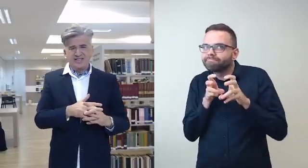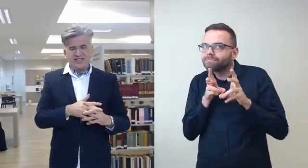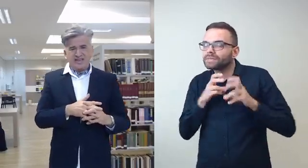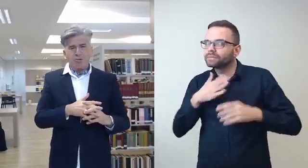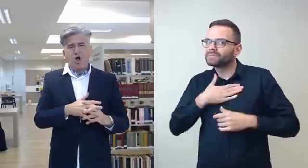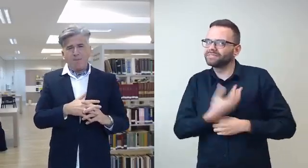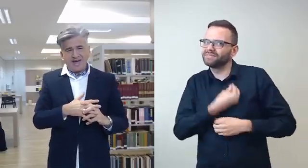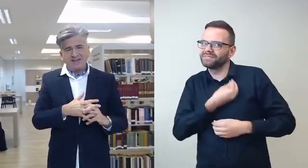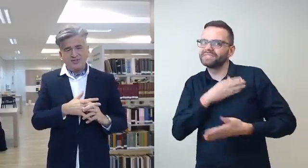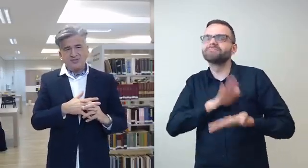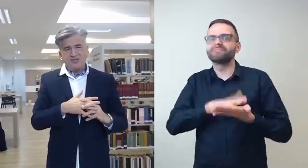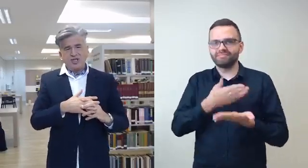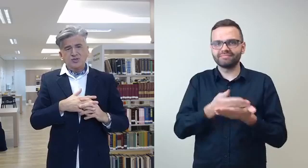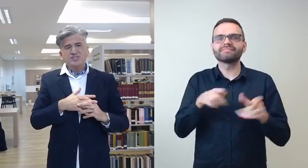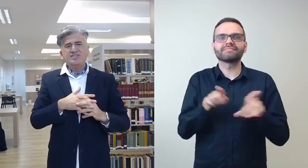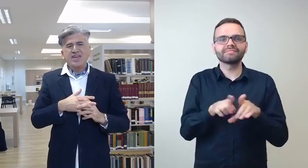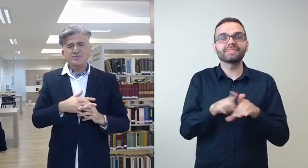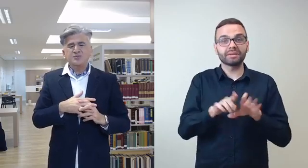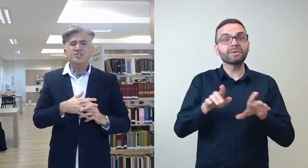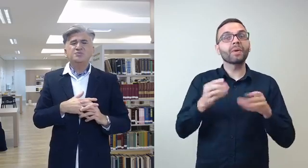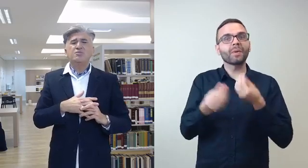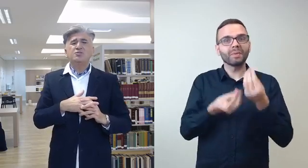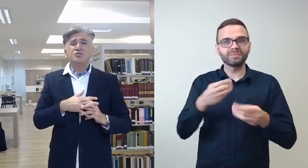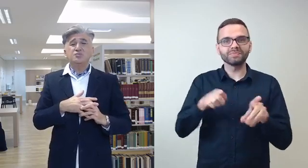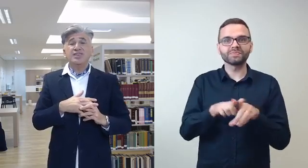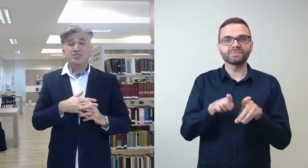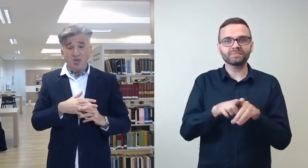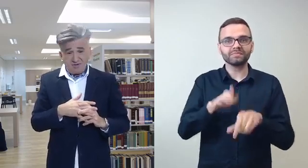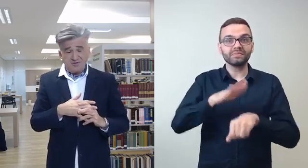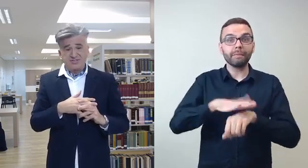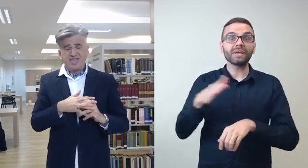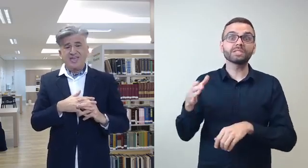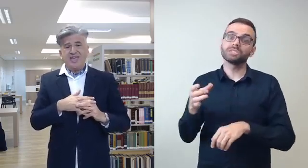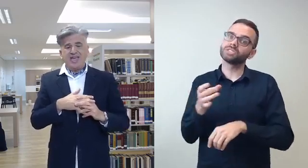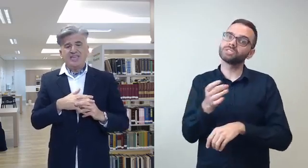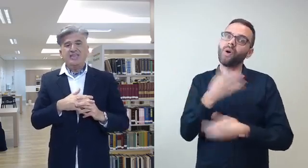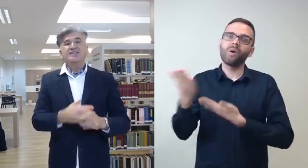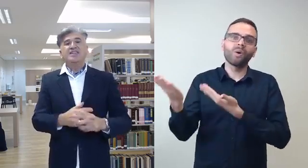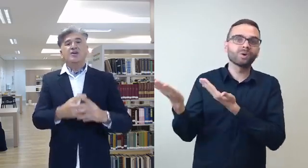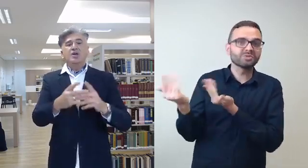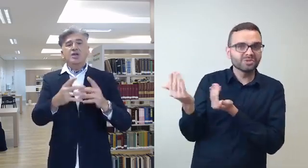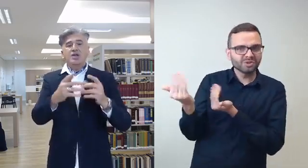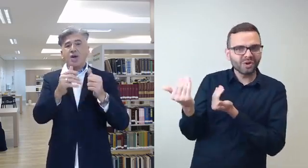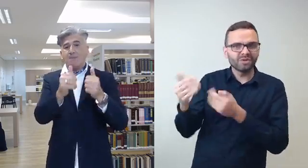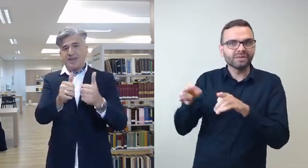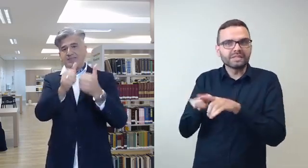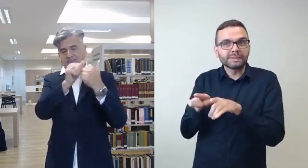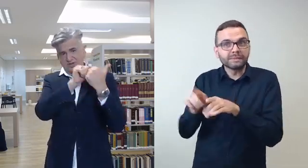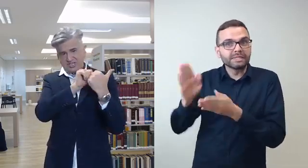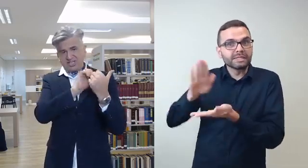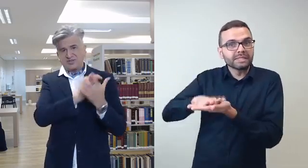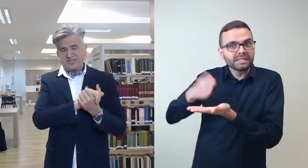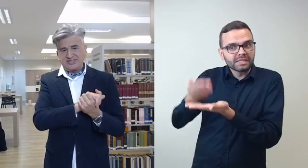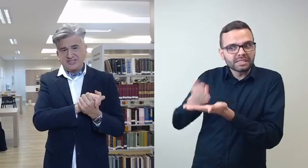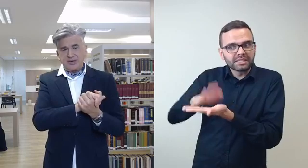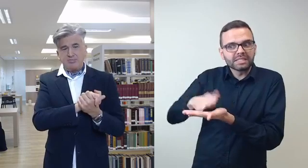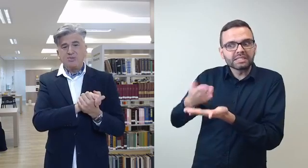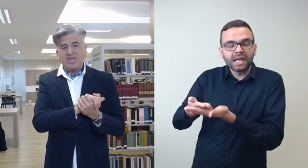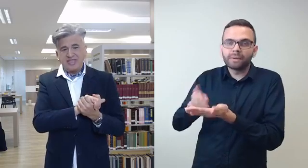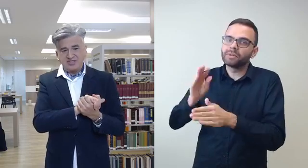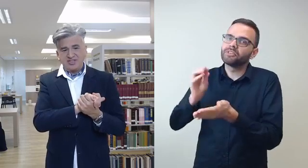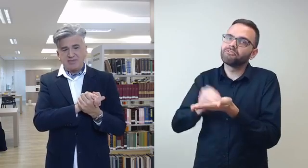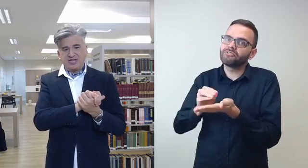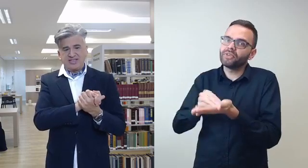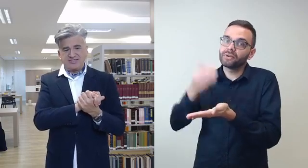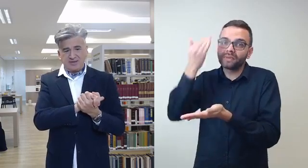observadas na maior parte dos intérpretes, principalmente os mais novos, né? Aqueles que não aprendem com as gerações